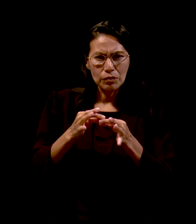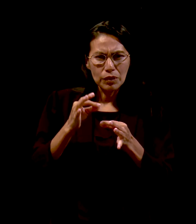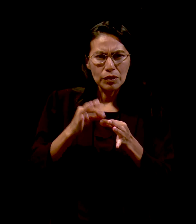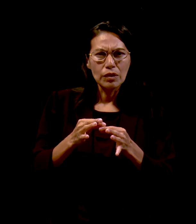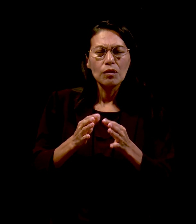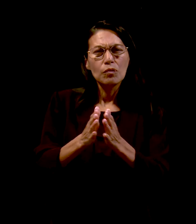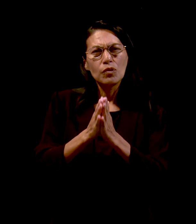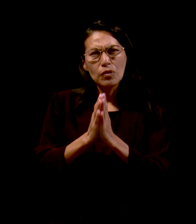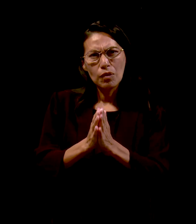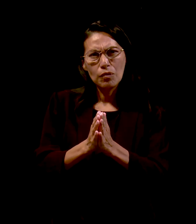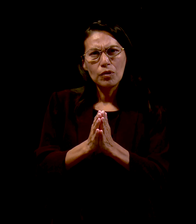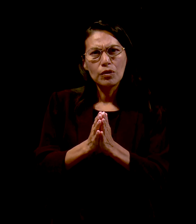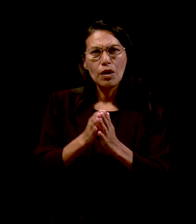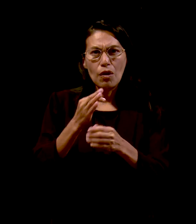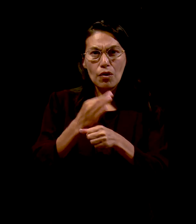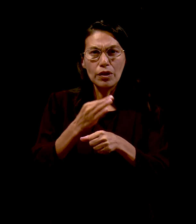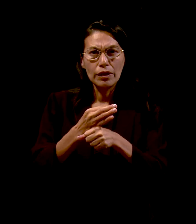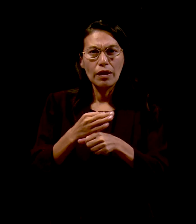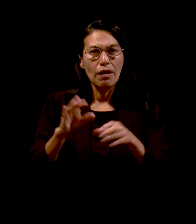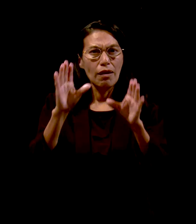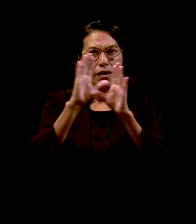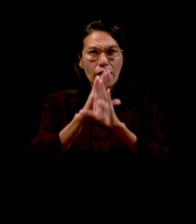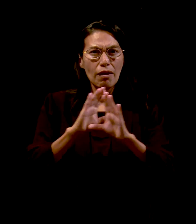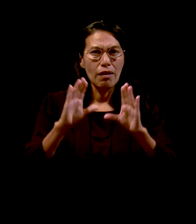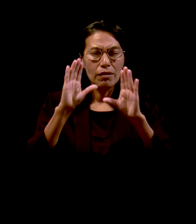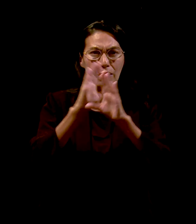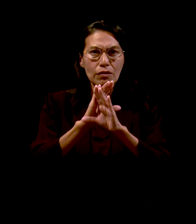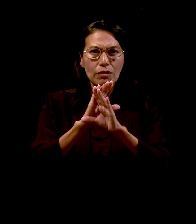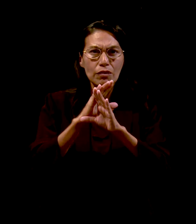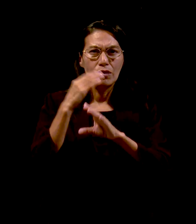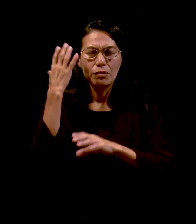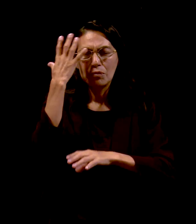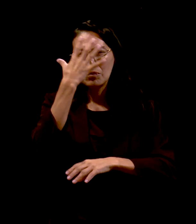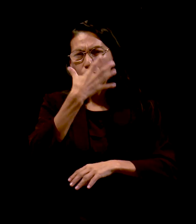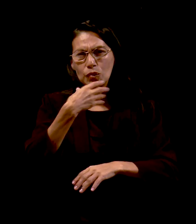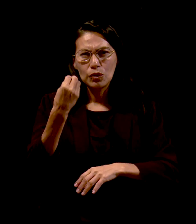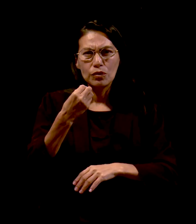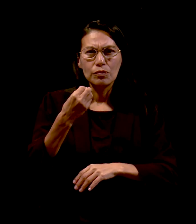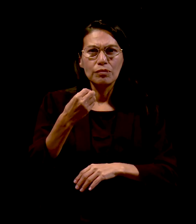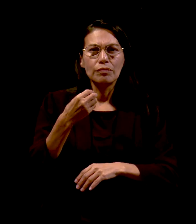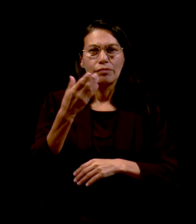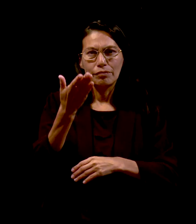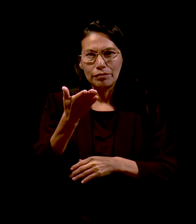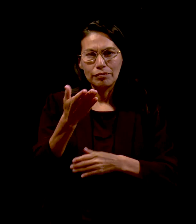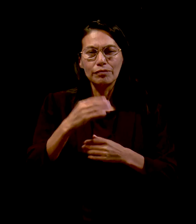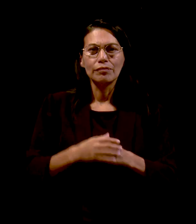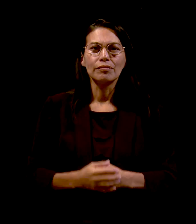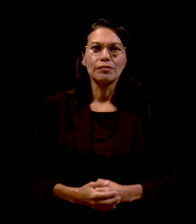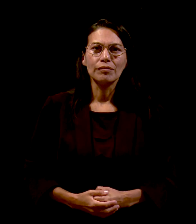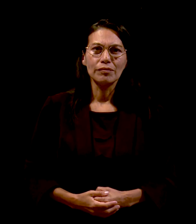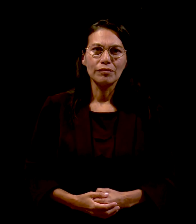tus pedidos mientras escuchas esta hermosa melodía de alabanza a dios escuchemos